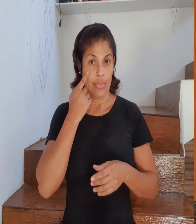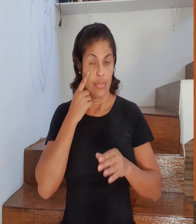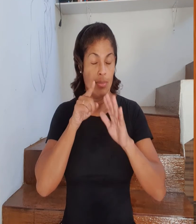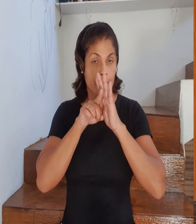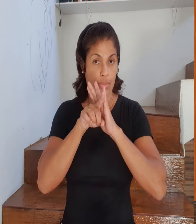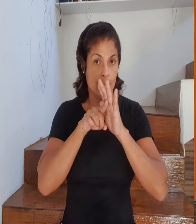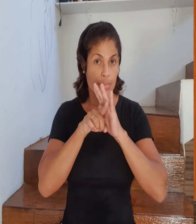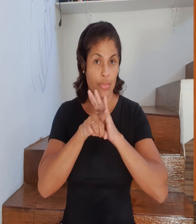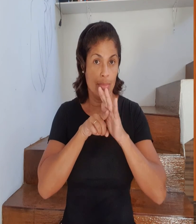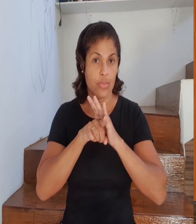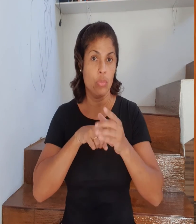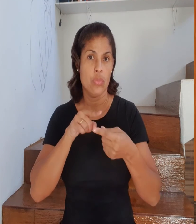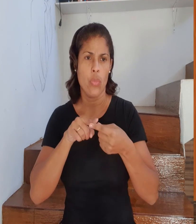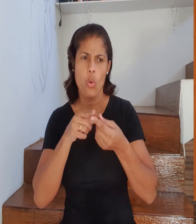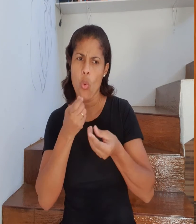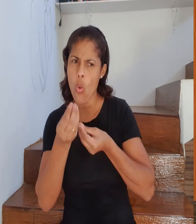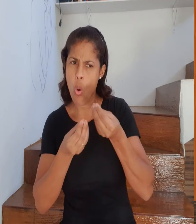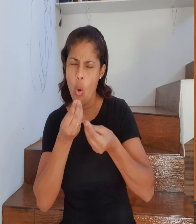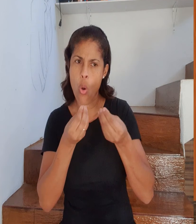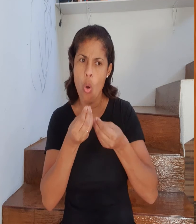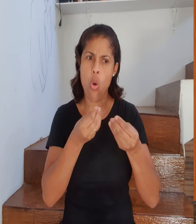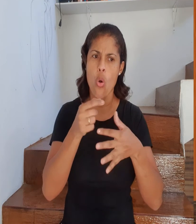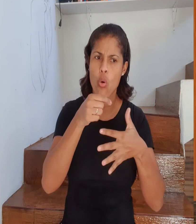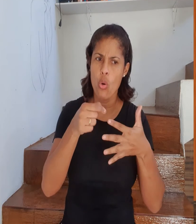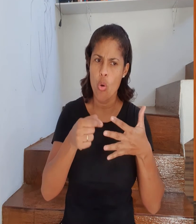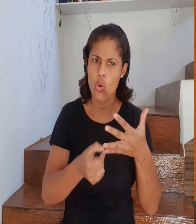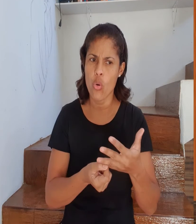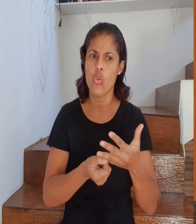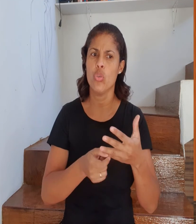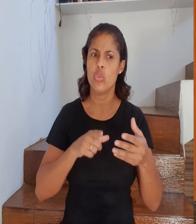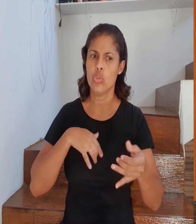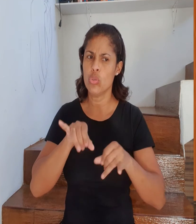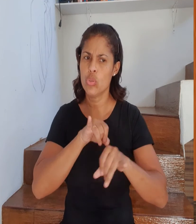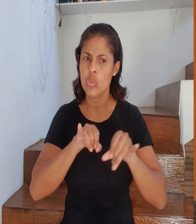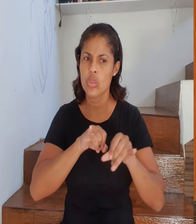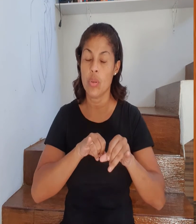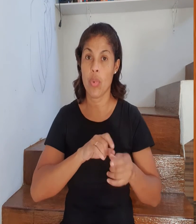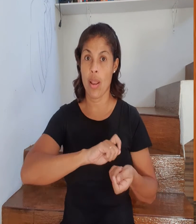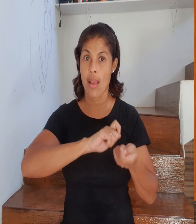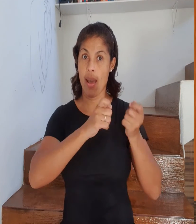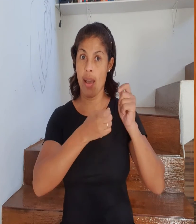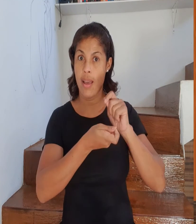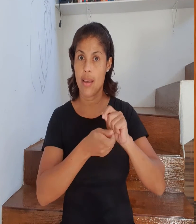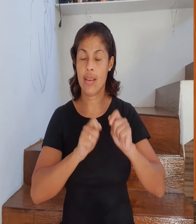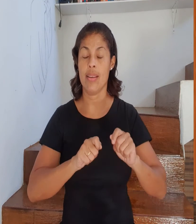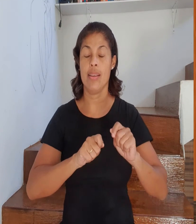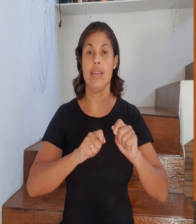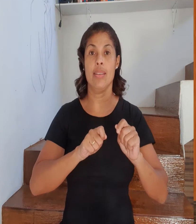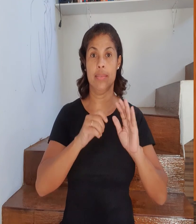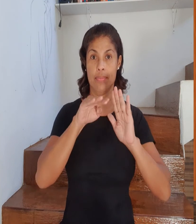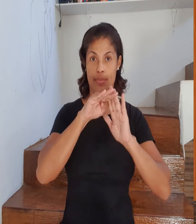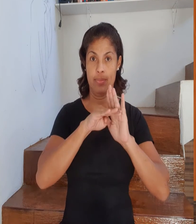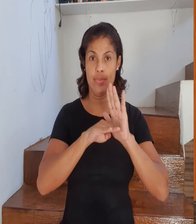Considerando-se os mecanismos, os tipos celulares e as substâncias envolvidas, a imunidade adaptativa pode